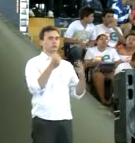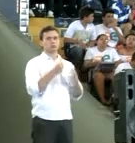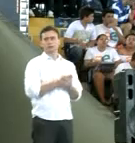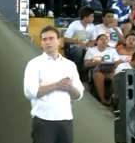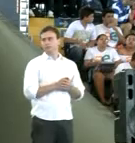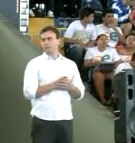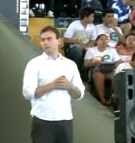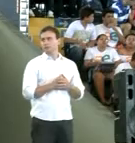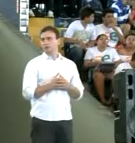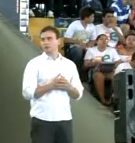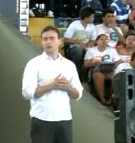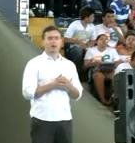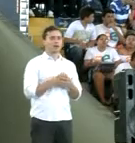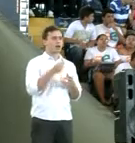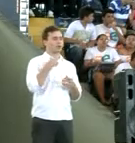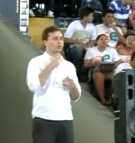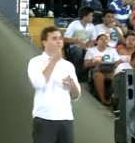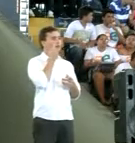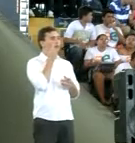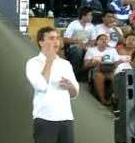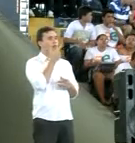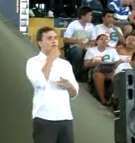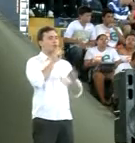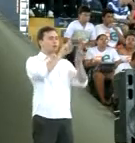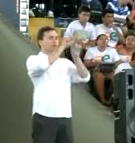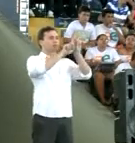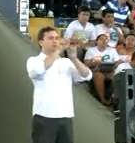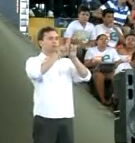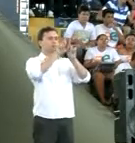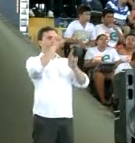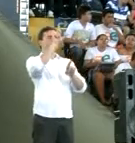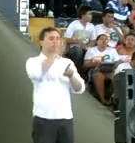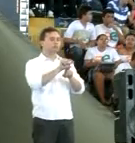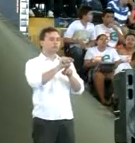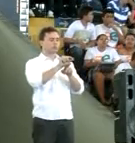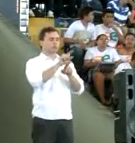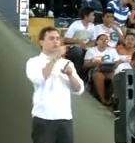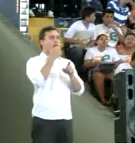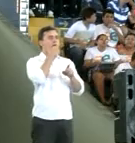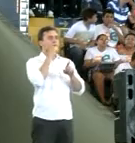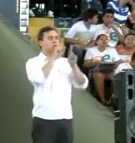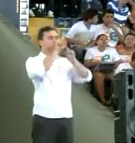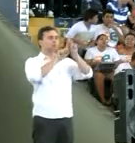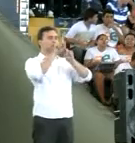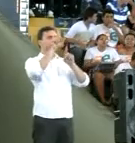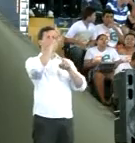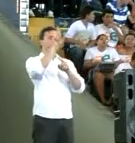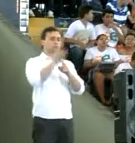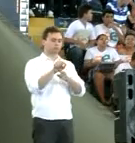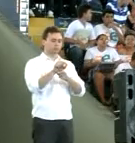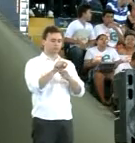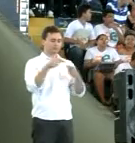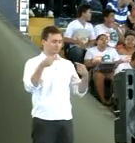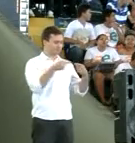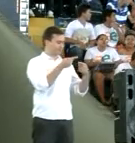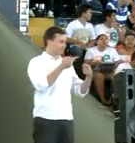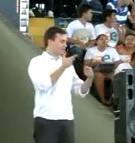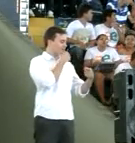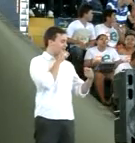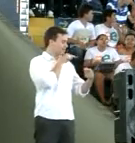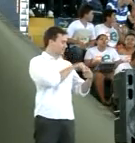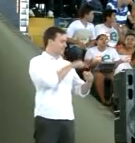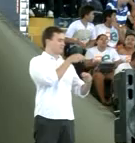do curso. Eu não fui escolher o curso pelo nome, eu escolhi o curso pela